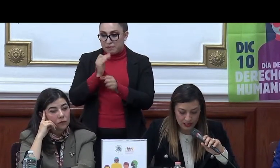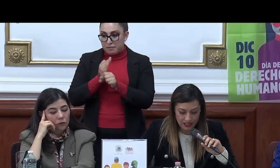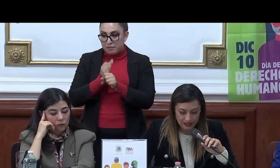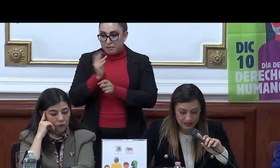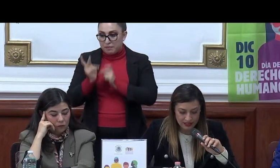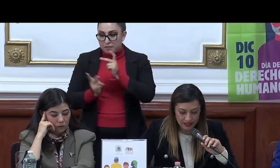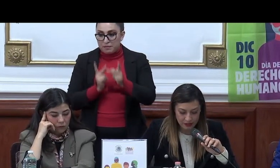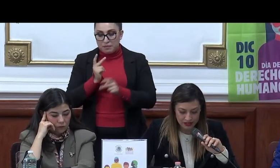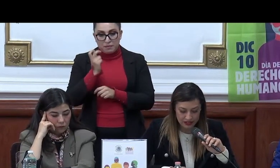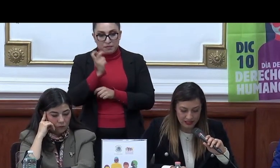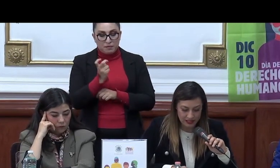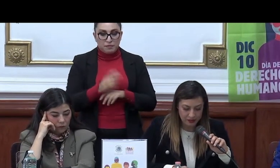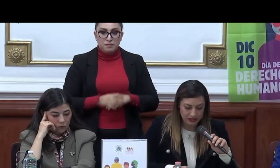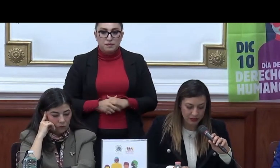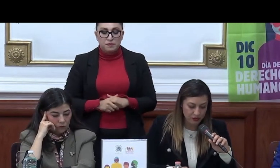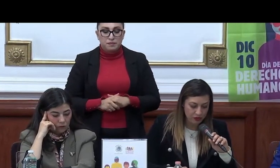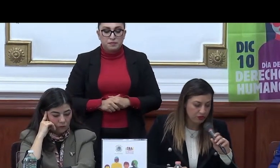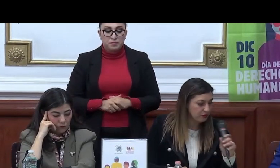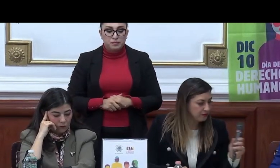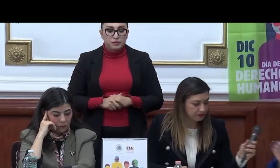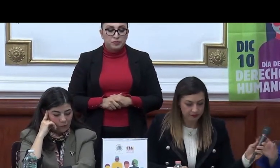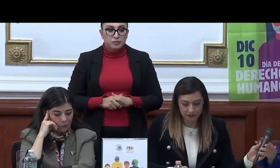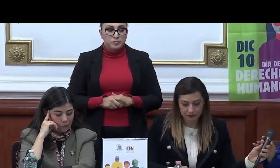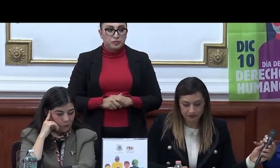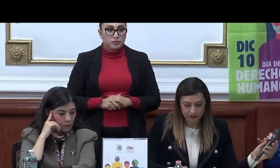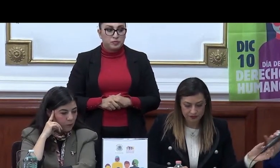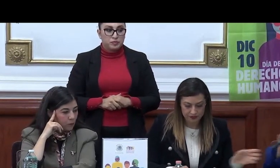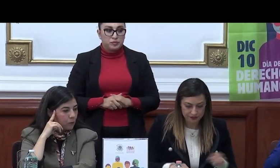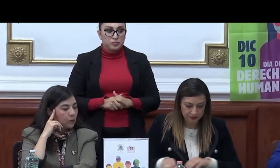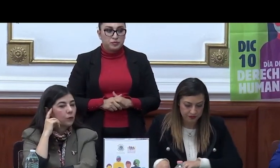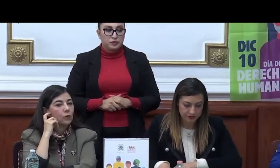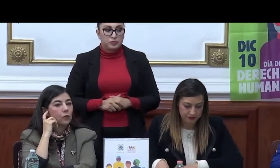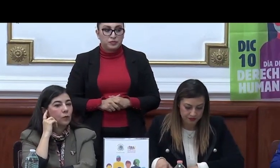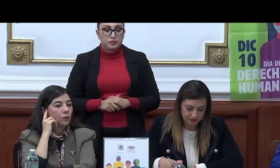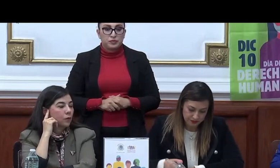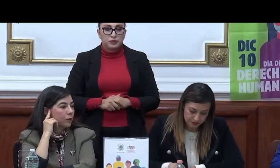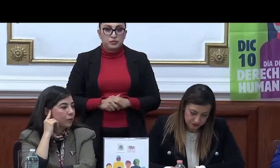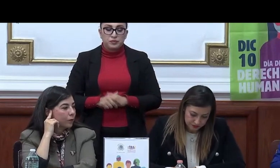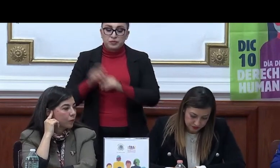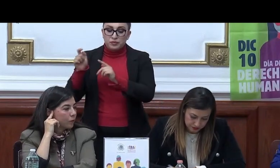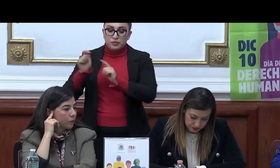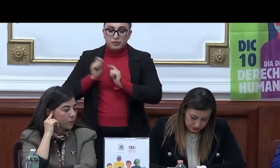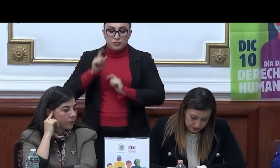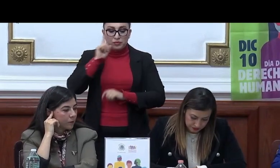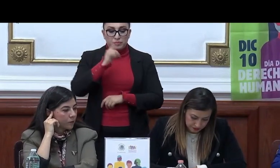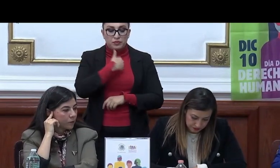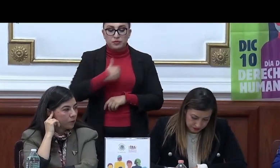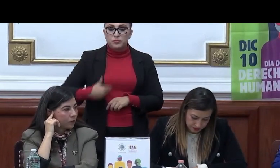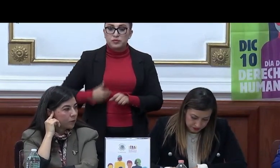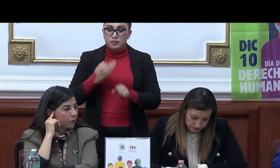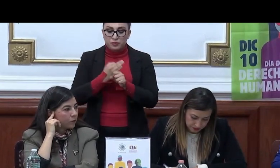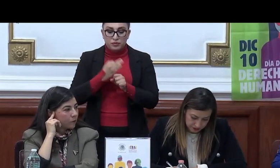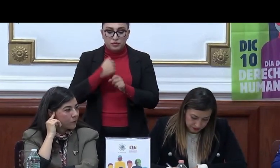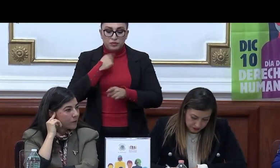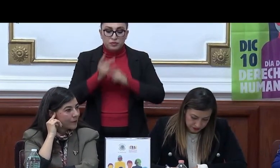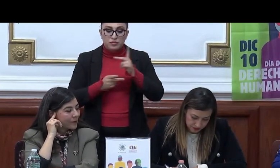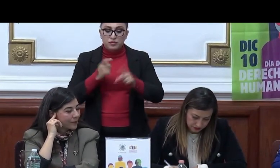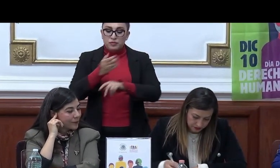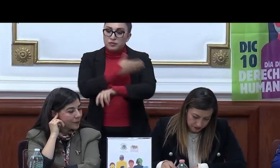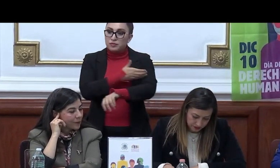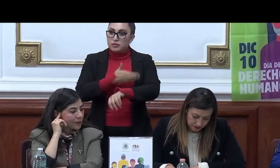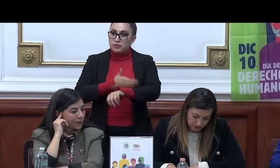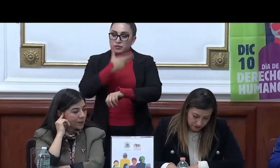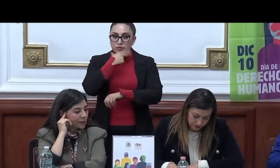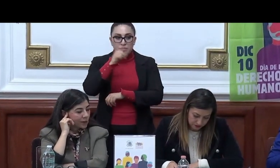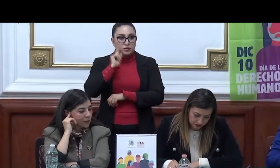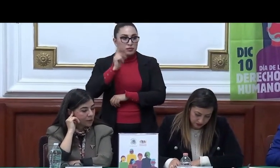votación de las y el presidente la dispensa, por favor. Por instrucciones de la Presidencia, solicito a las y el